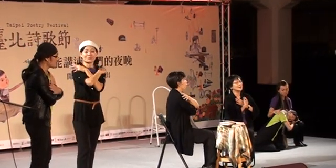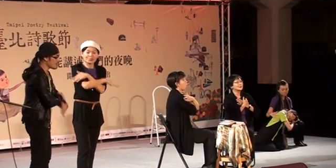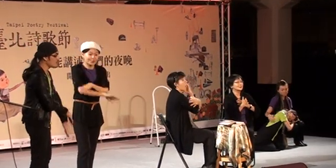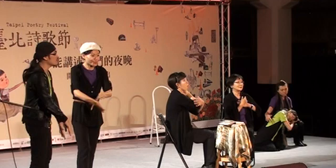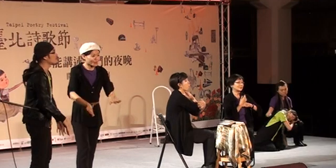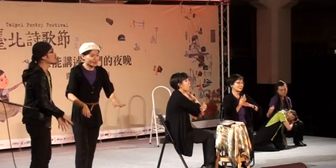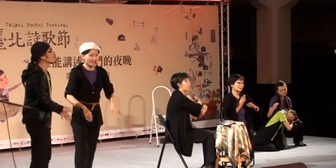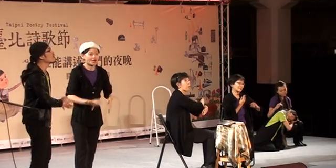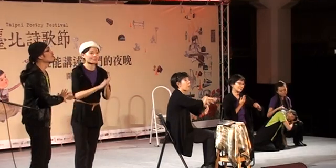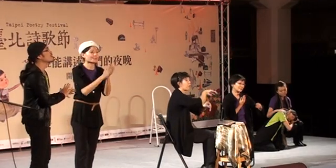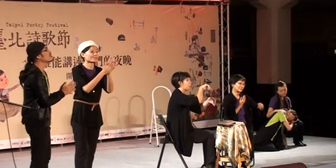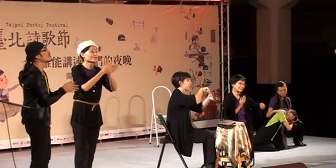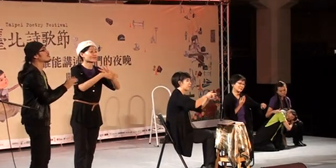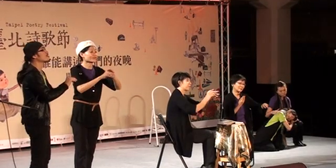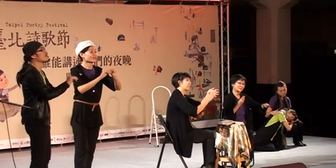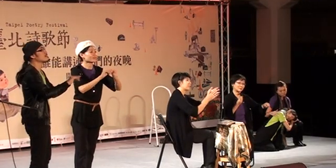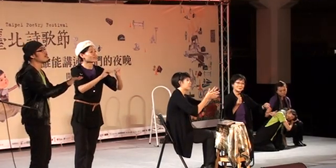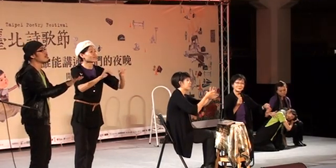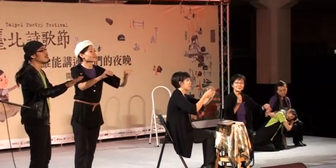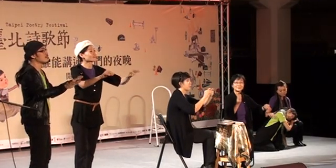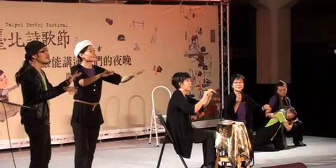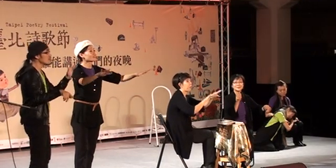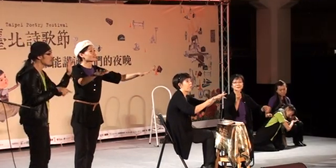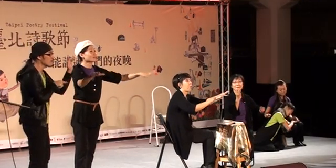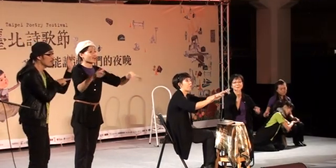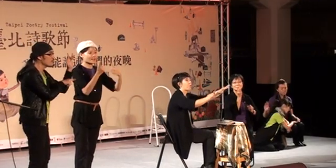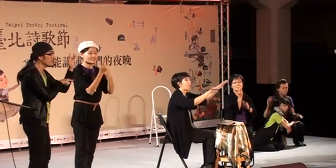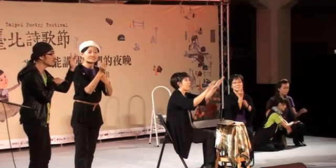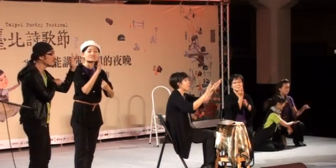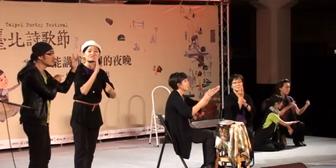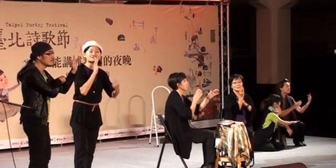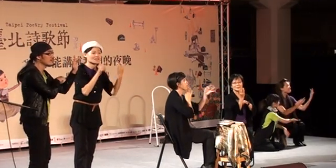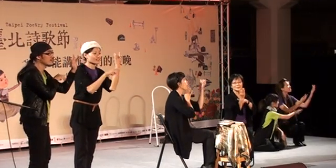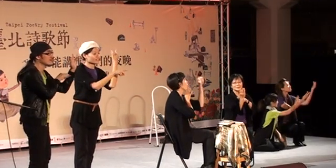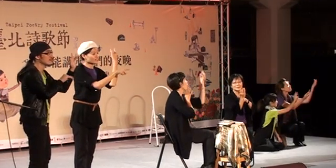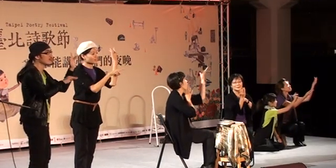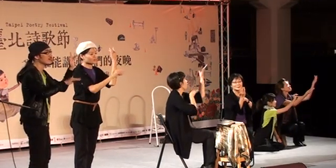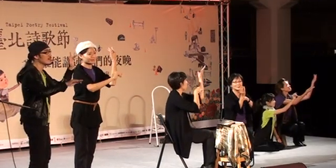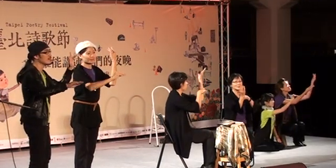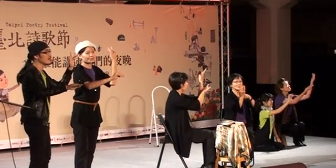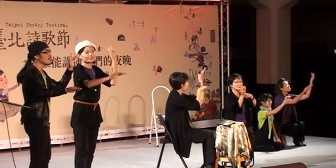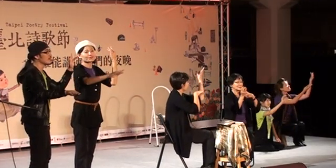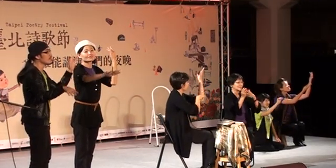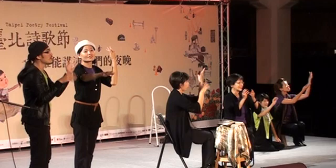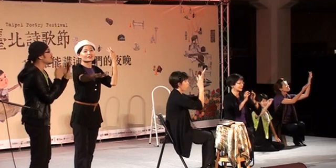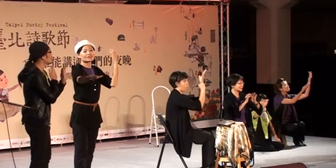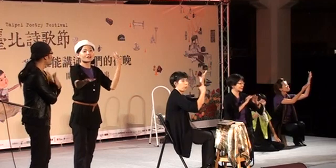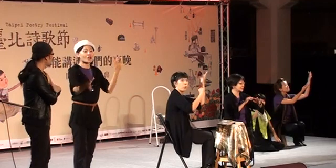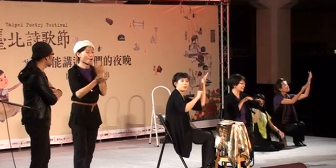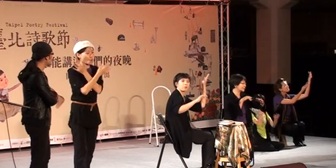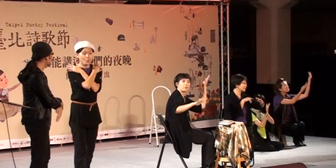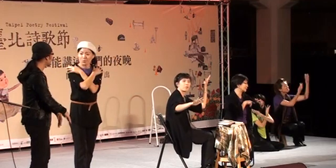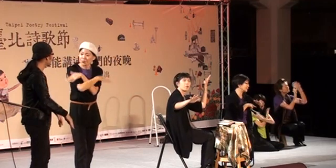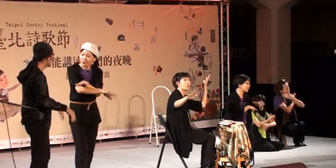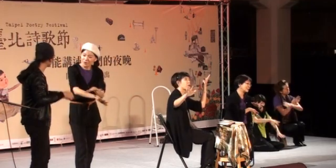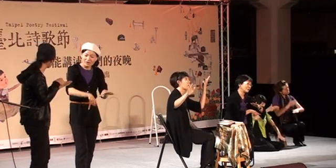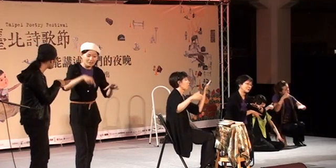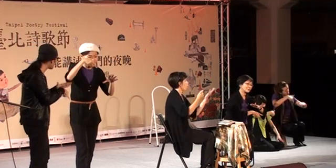即使成为灰烬，也是玫瑰的灰烬；即使深埋